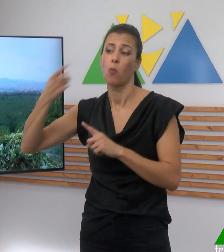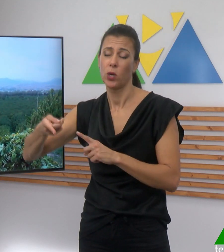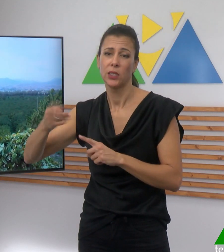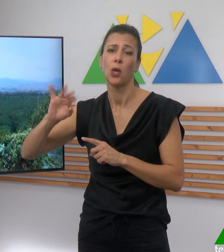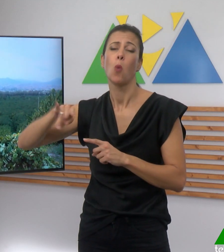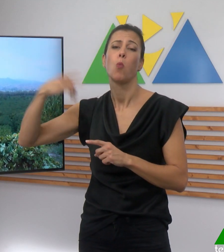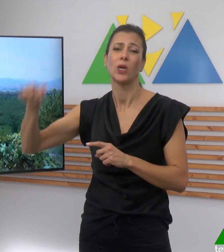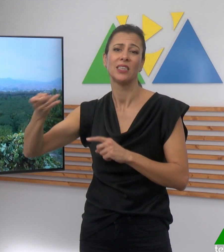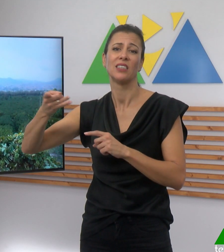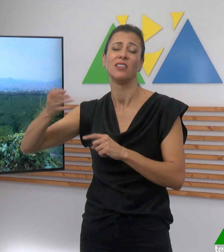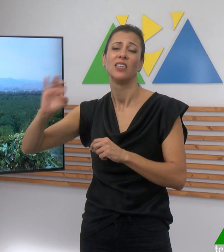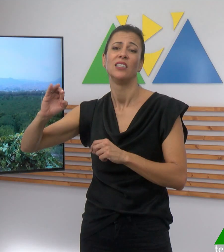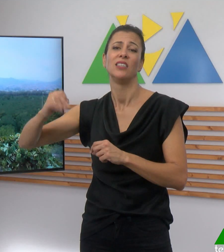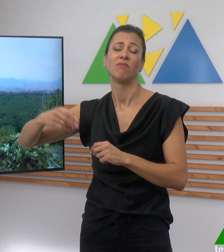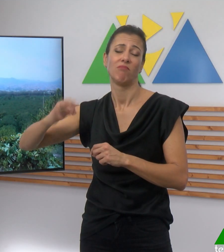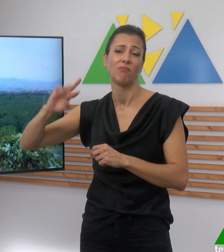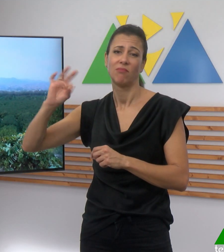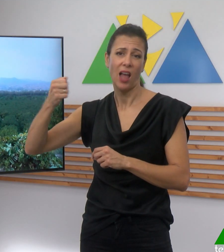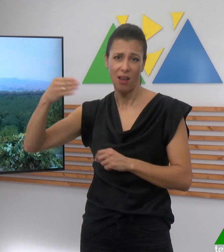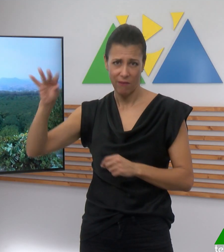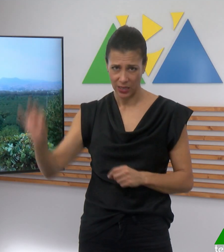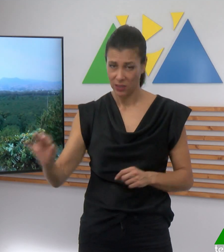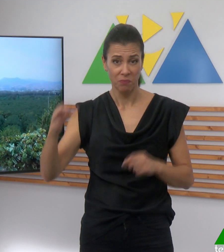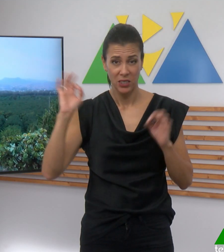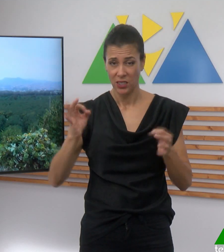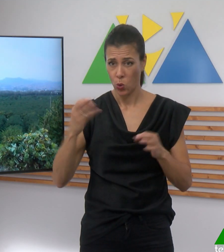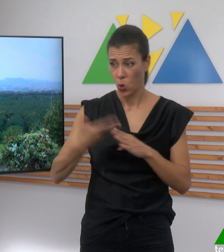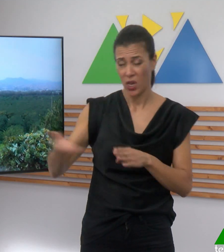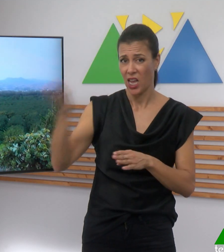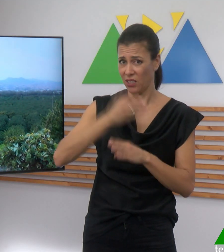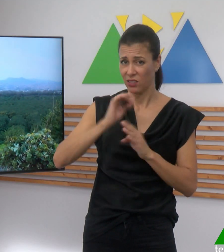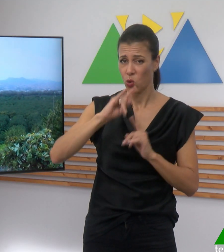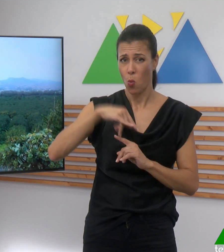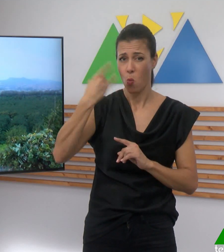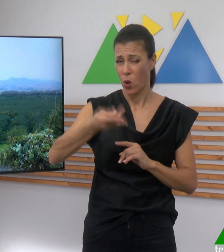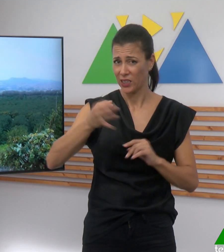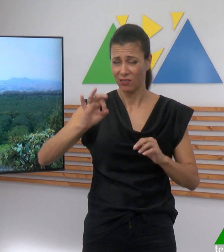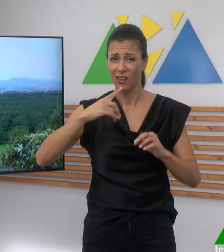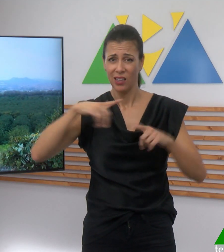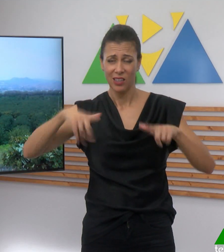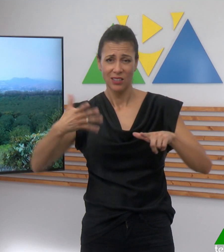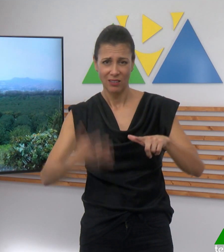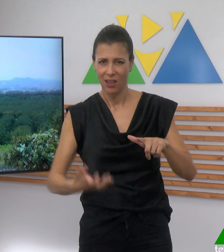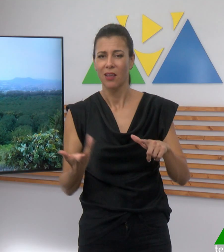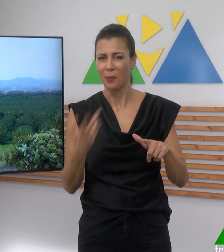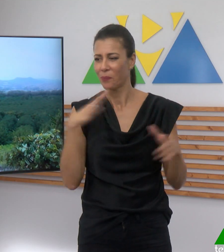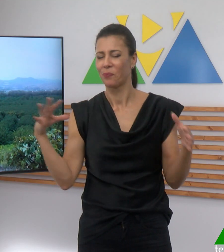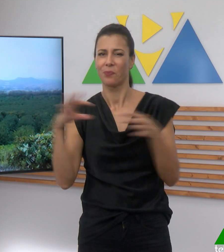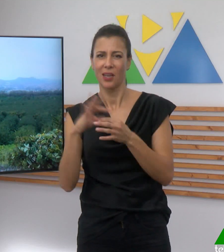puente de las tablas seguramente sería un puente de la cequia que estaría con tabla y de ahí viene el nombre de de las